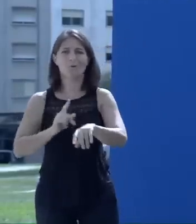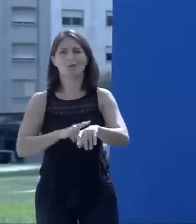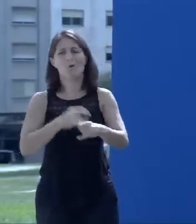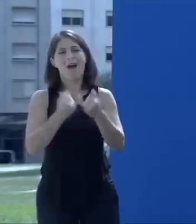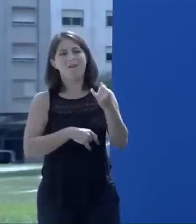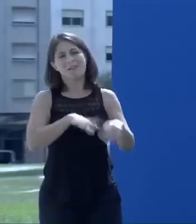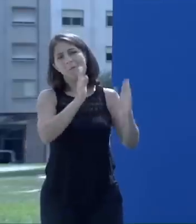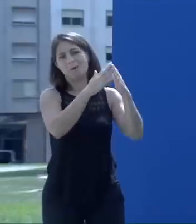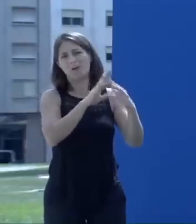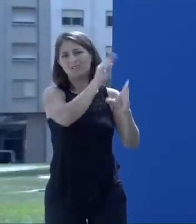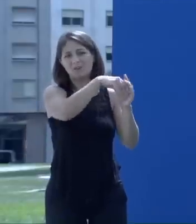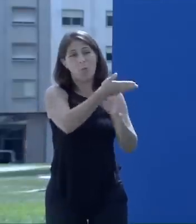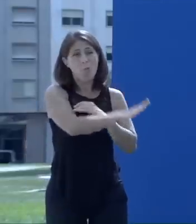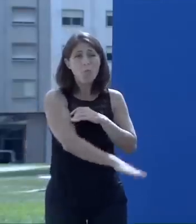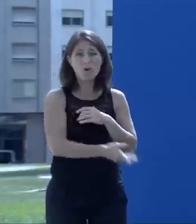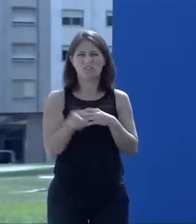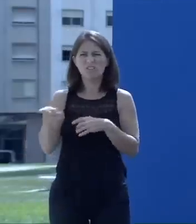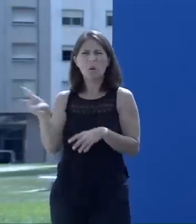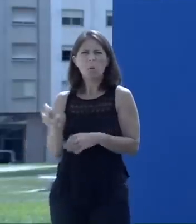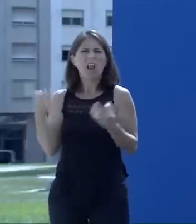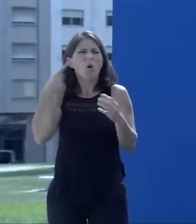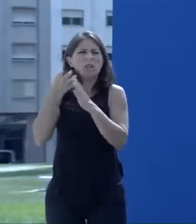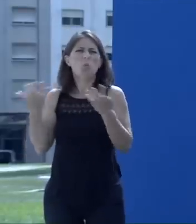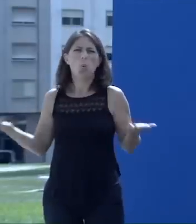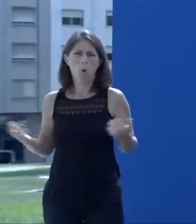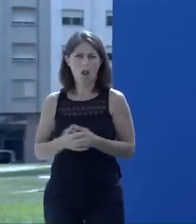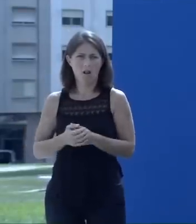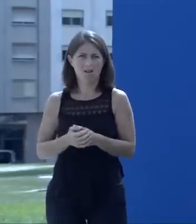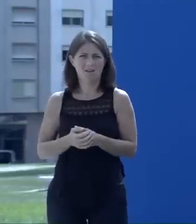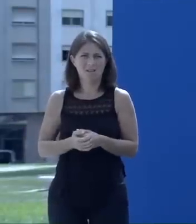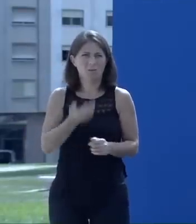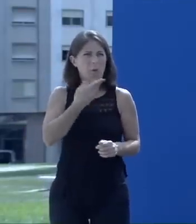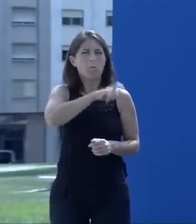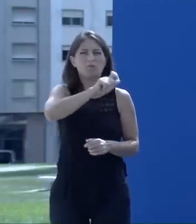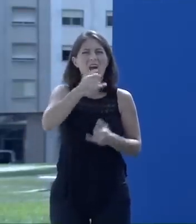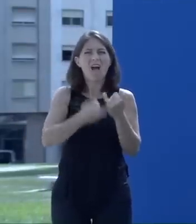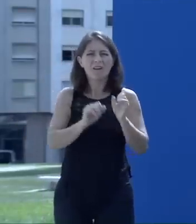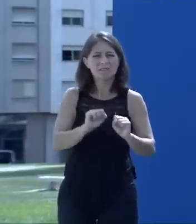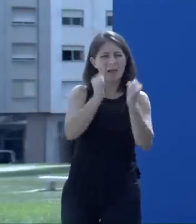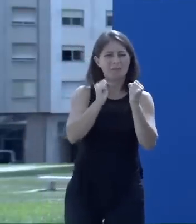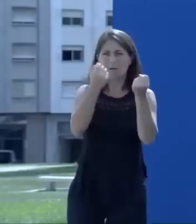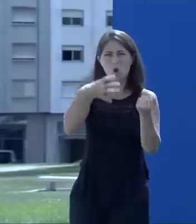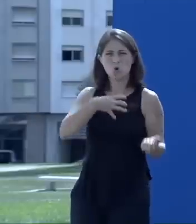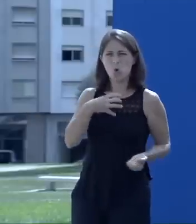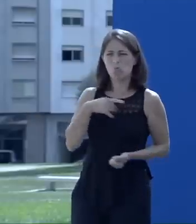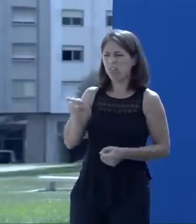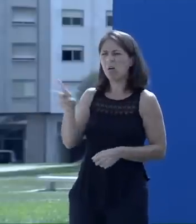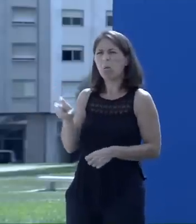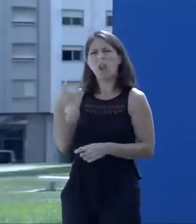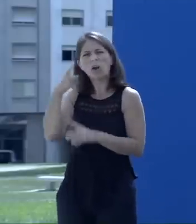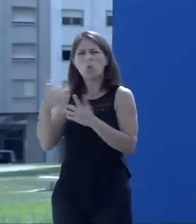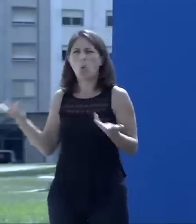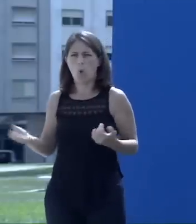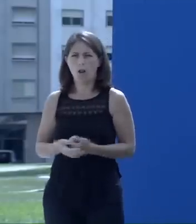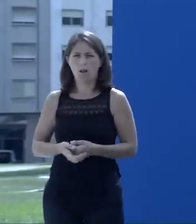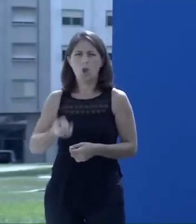nas casas? De que sirve non ter déficit cando a xente non pode sair adiante? Nos acreditamos nun